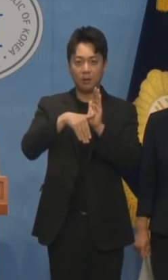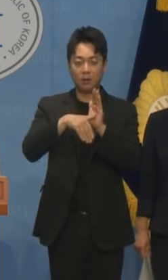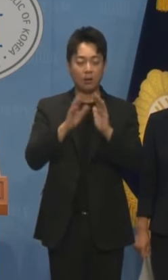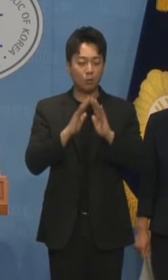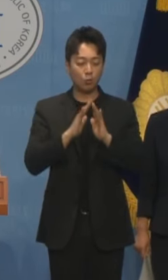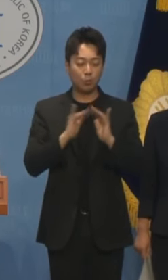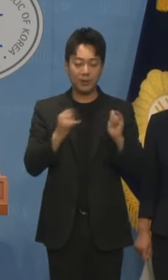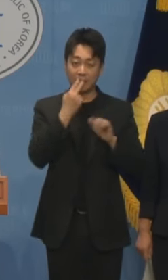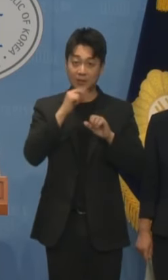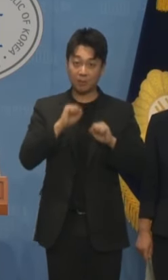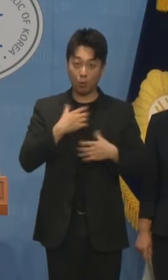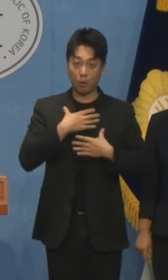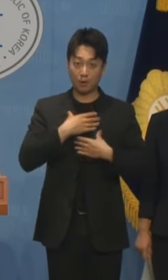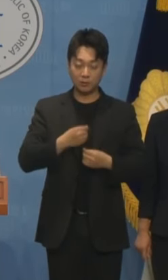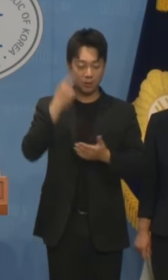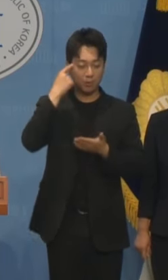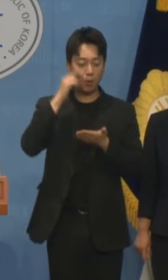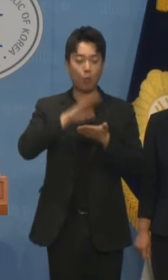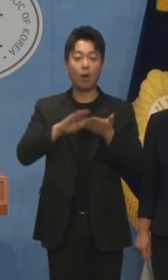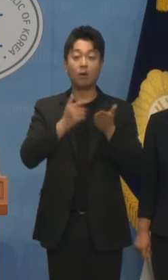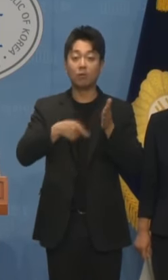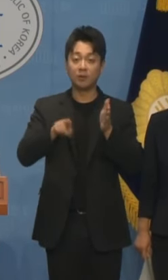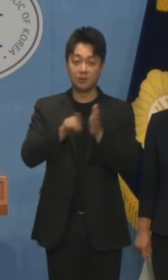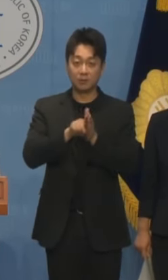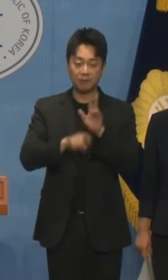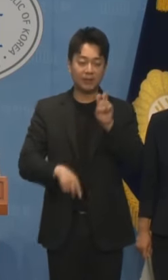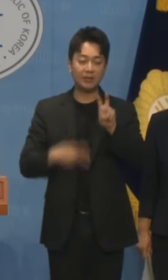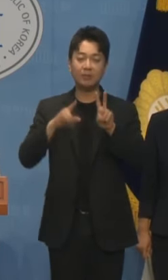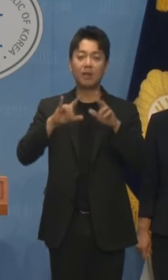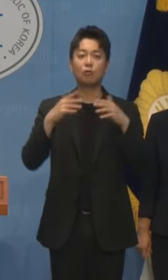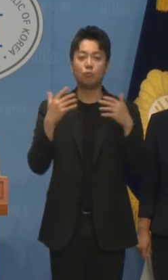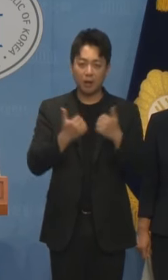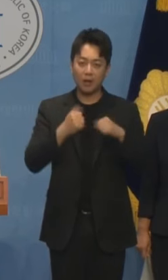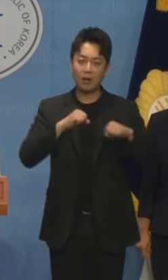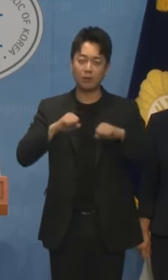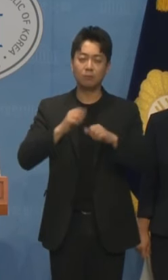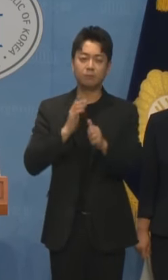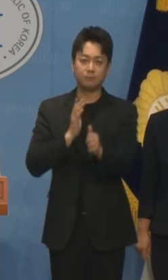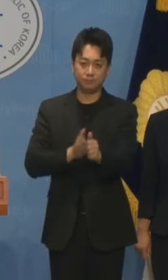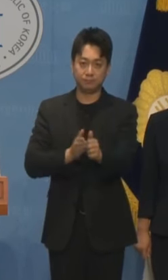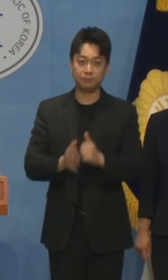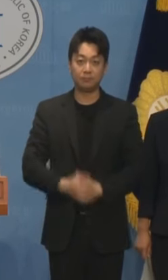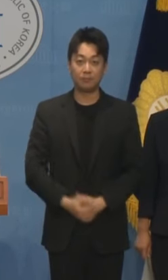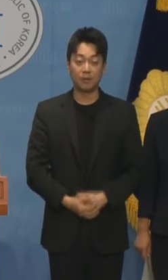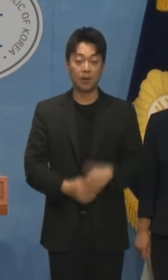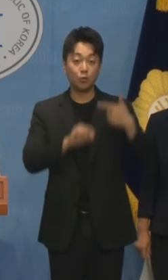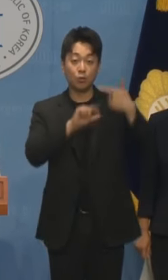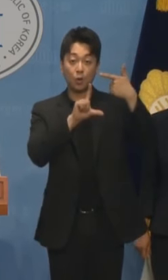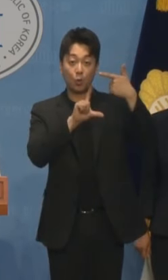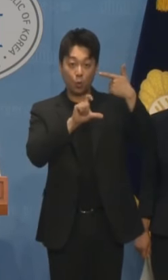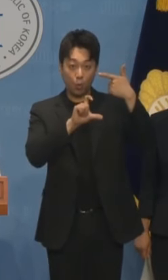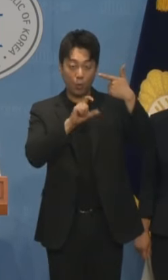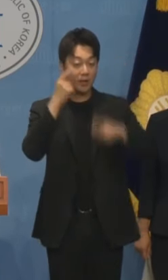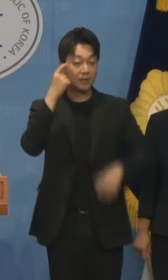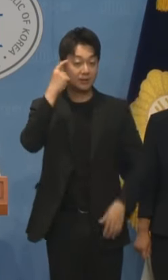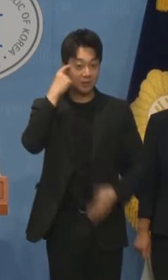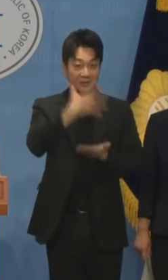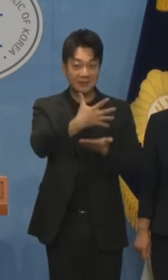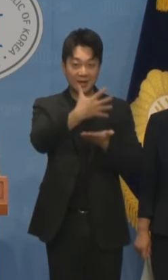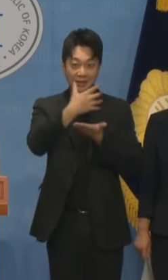완전 평화를 위해 22대 국회가 나섭시다 62로 공동 정신으로